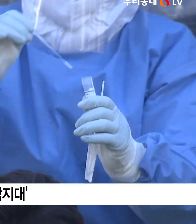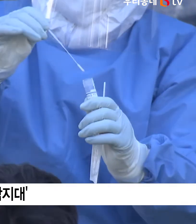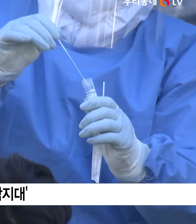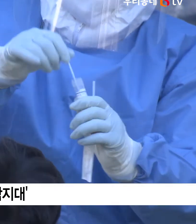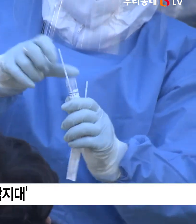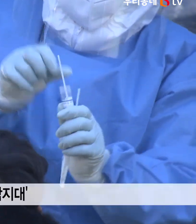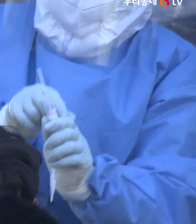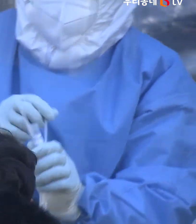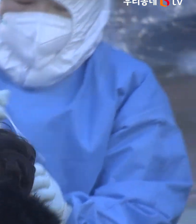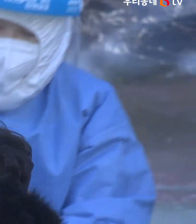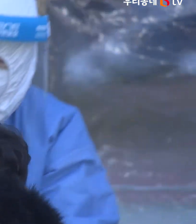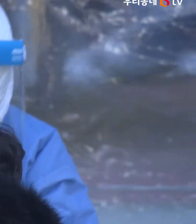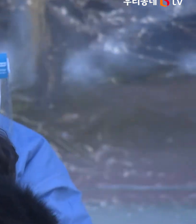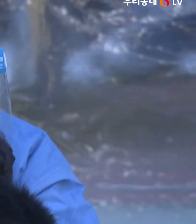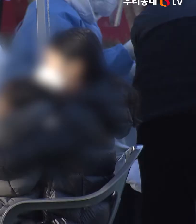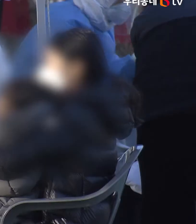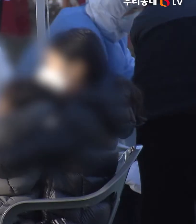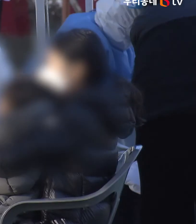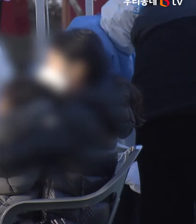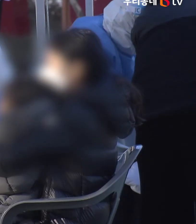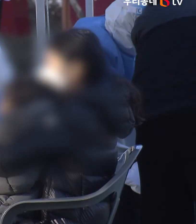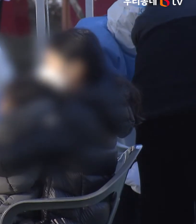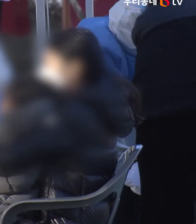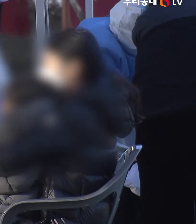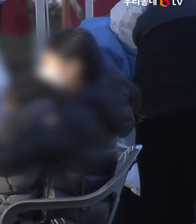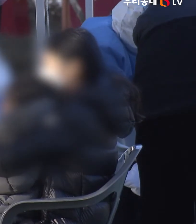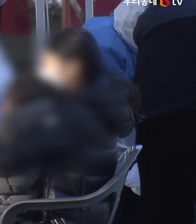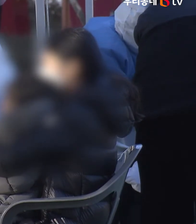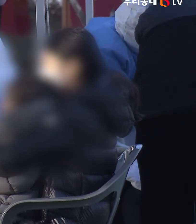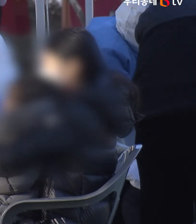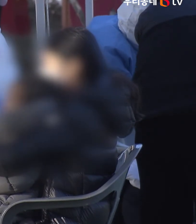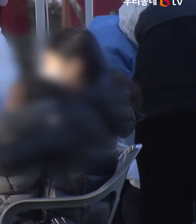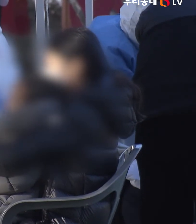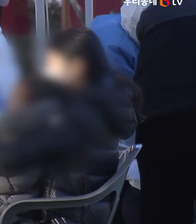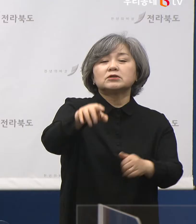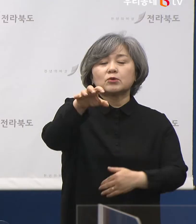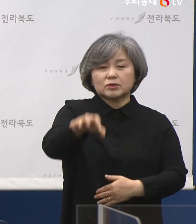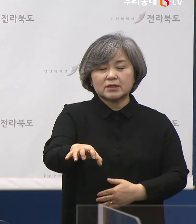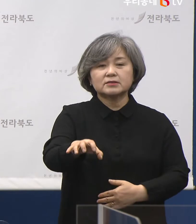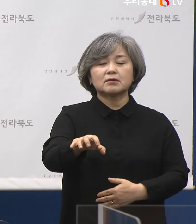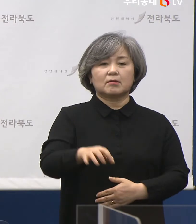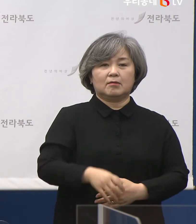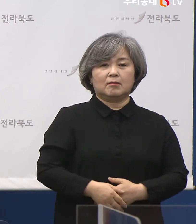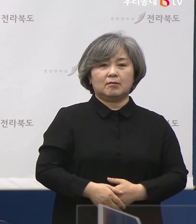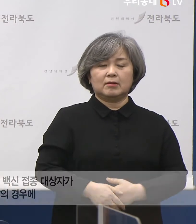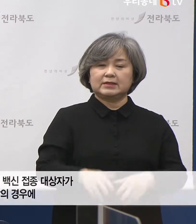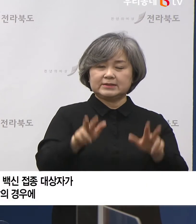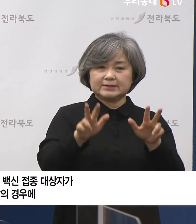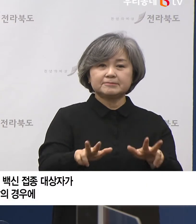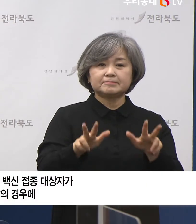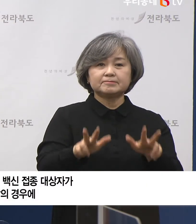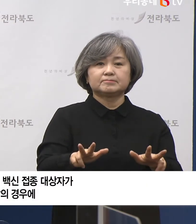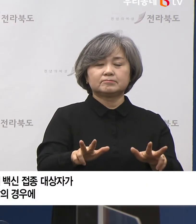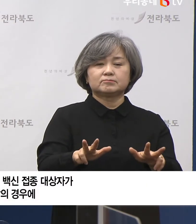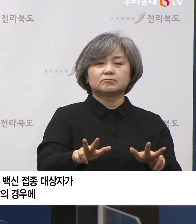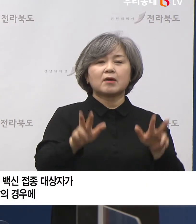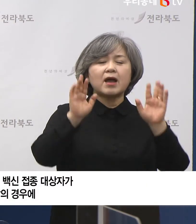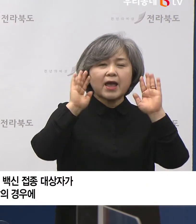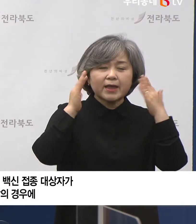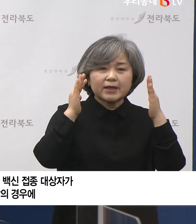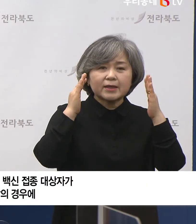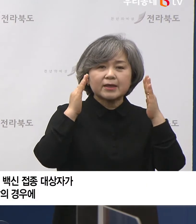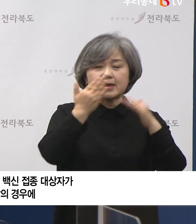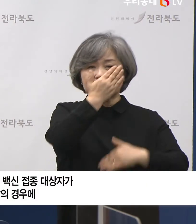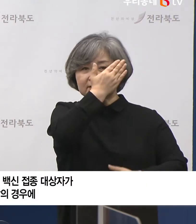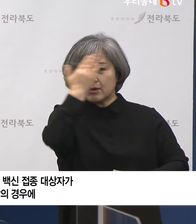처방 대상도 아니어서 보호장치가 없다 는 점을 우려하고 있습니다 현재 그 이유와